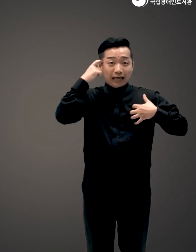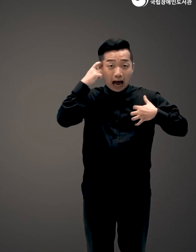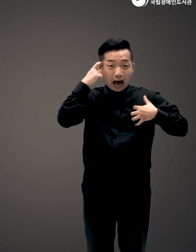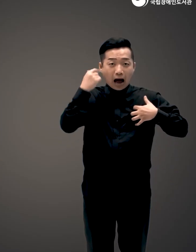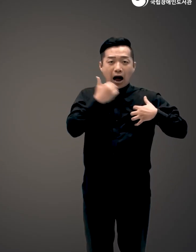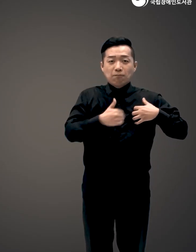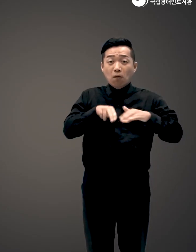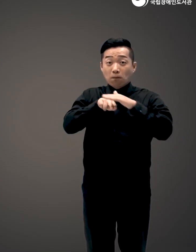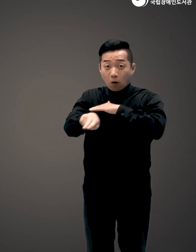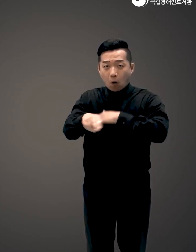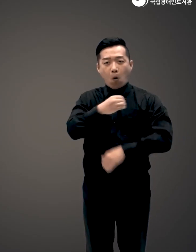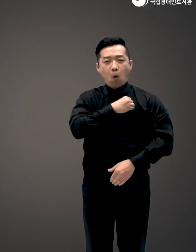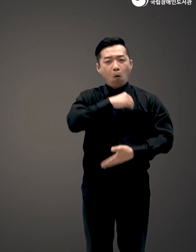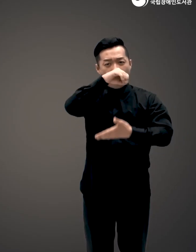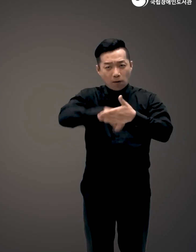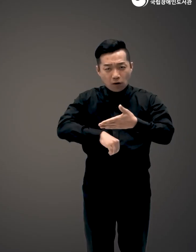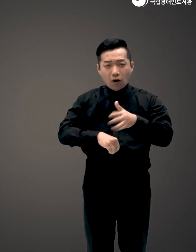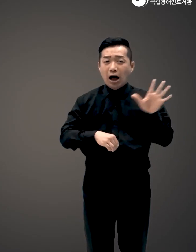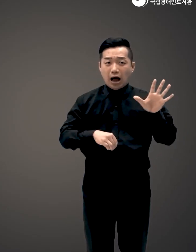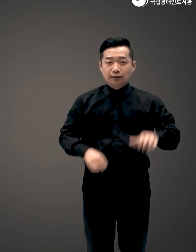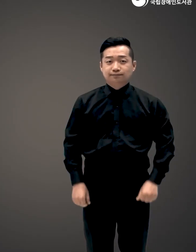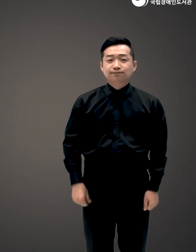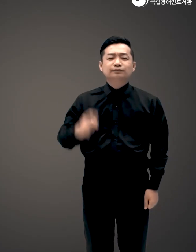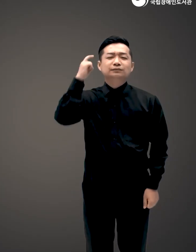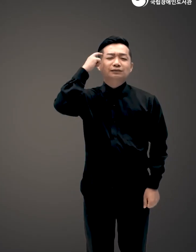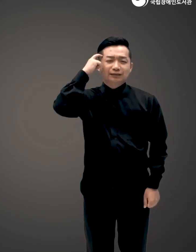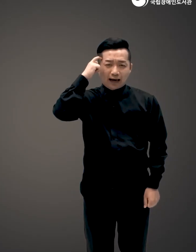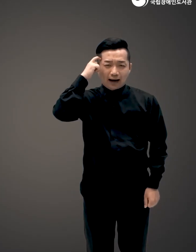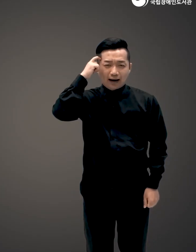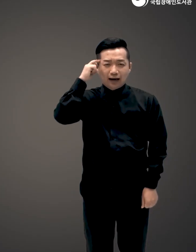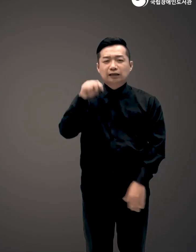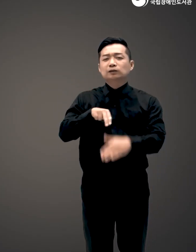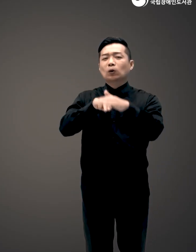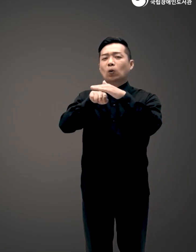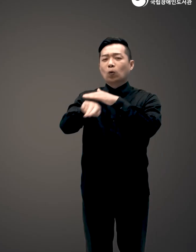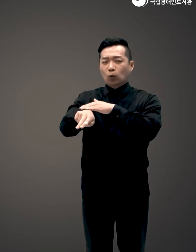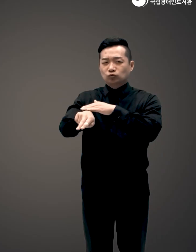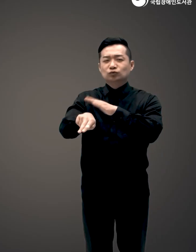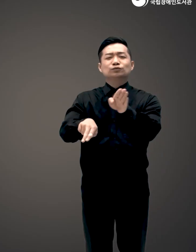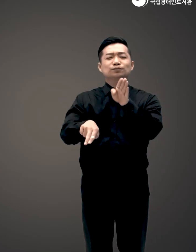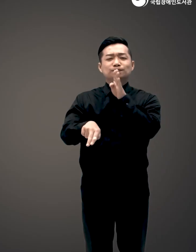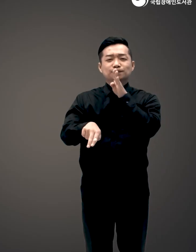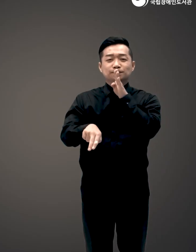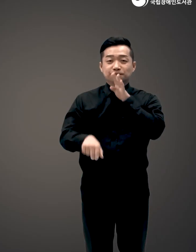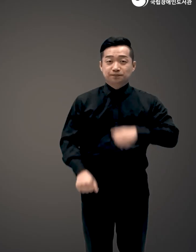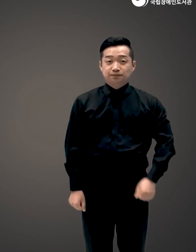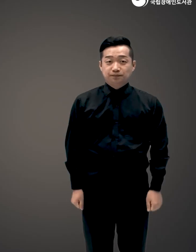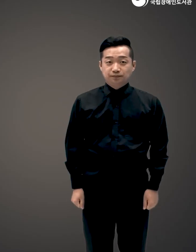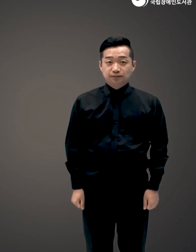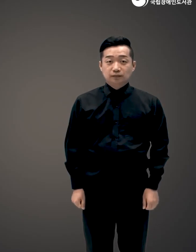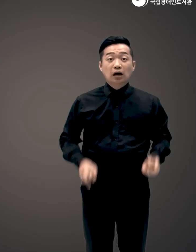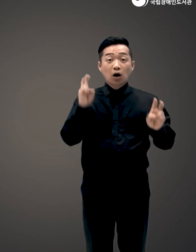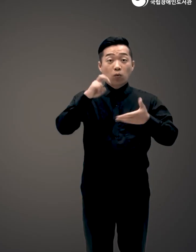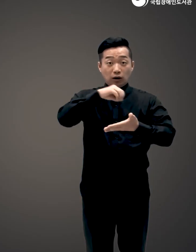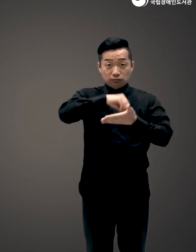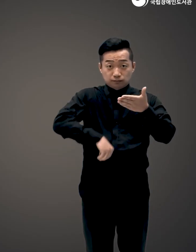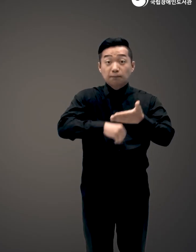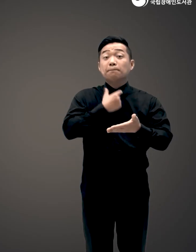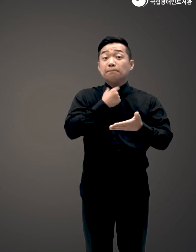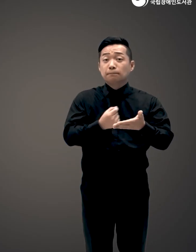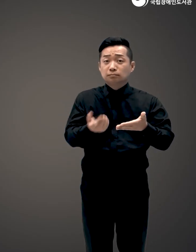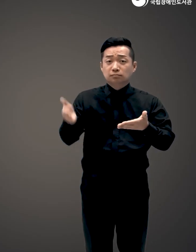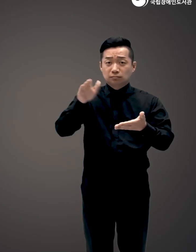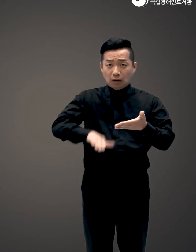물리적인 탈주나 소속을 이탈하는 것보다는 정신적인 도주라고 보는 것이 맞을 것 같아요. 회사를